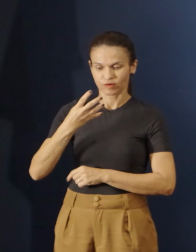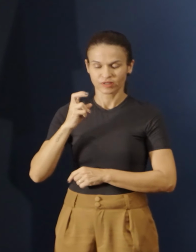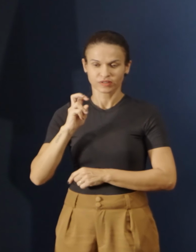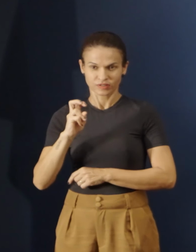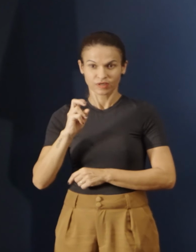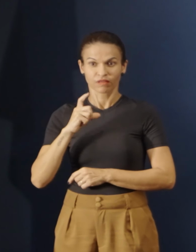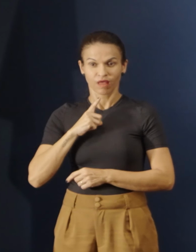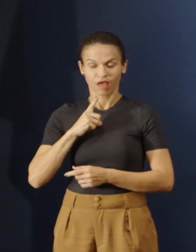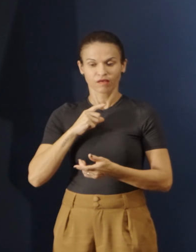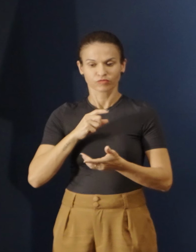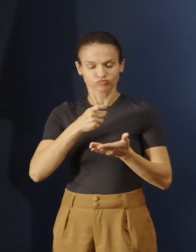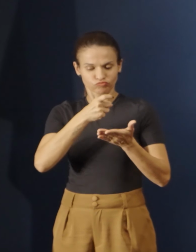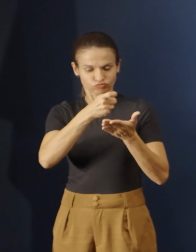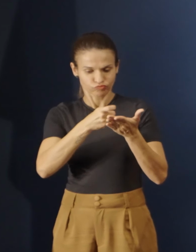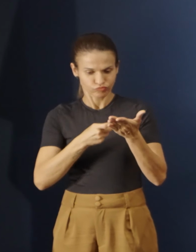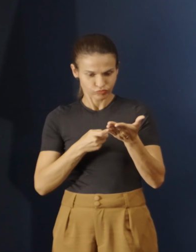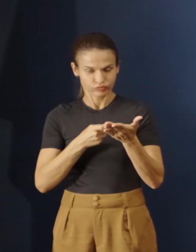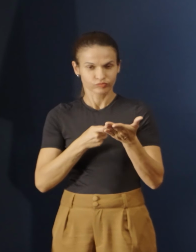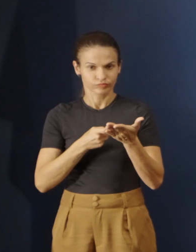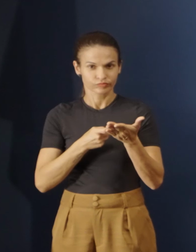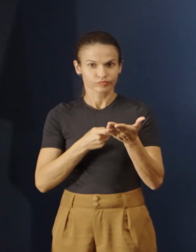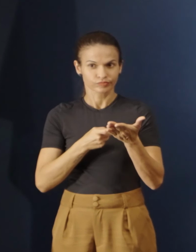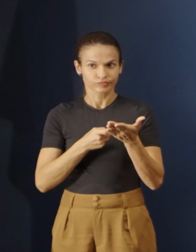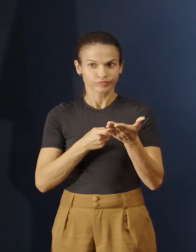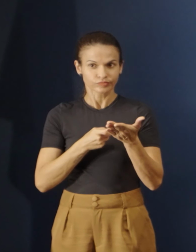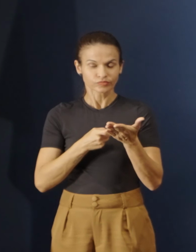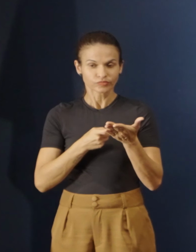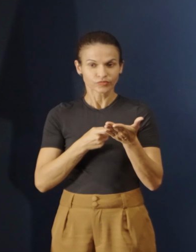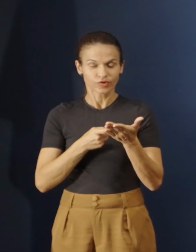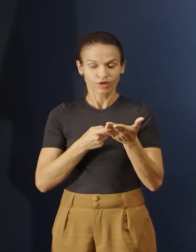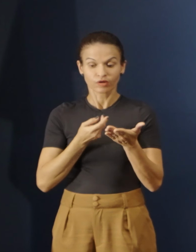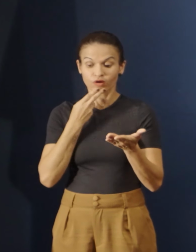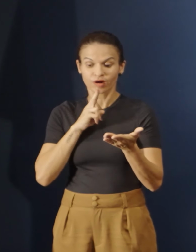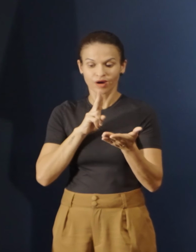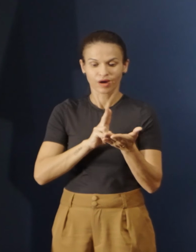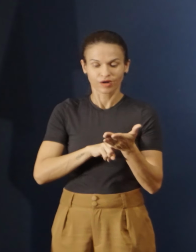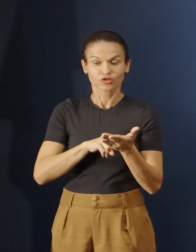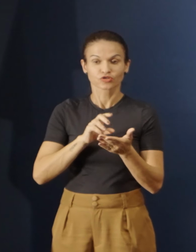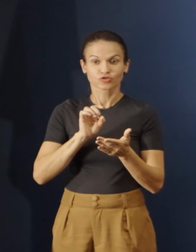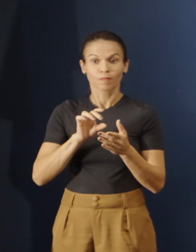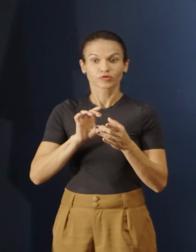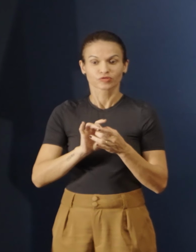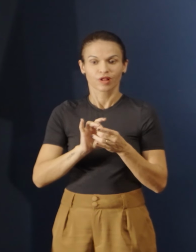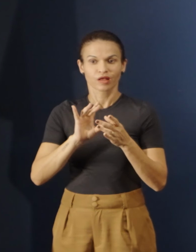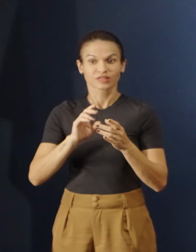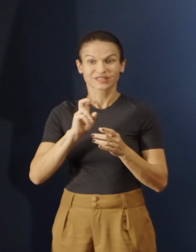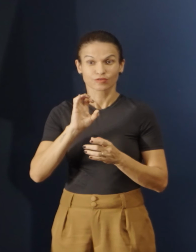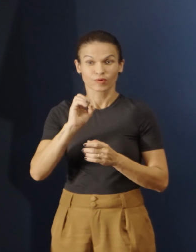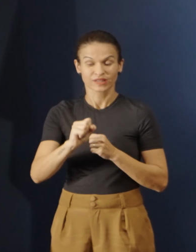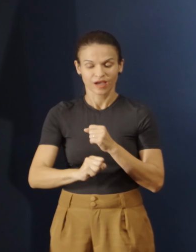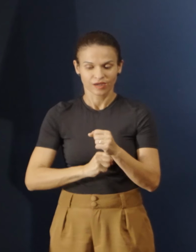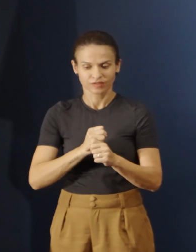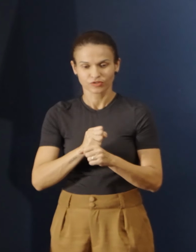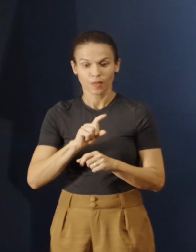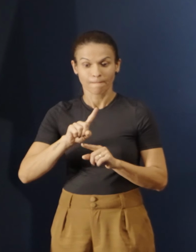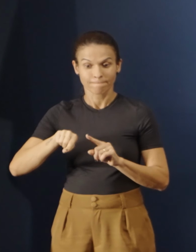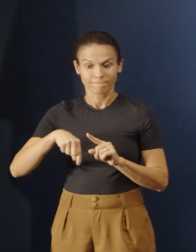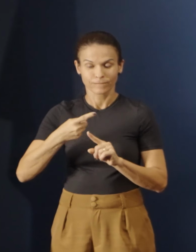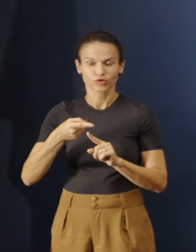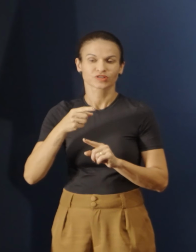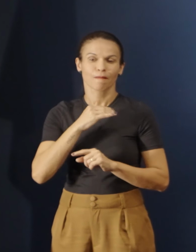deixa em testamento, o Mário de Andrade deixa em testamento, que o arquivo dele de correspondência só poderia ser aberto 50 anos depois da morte